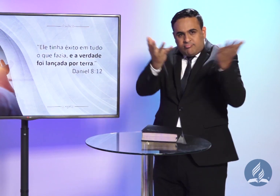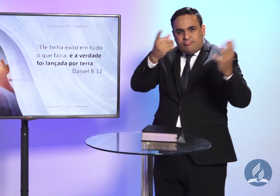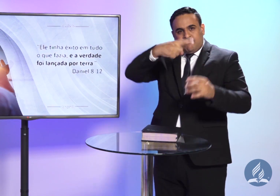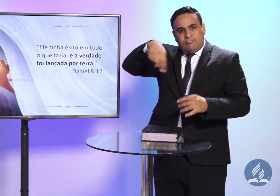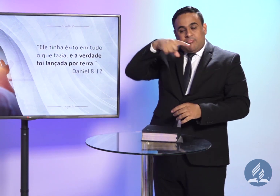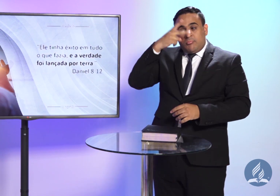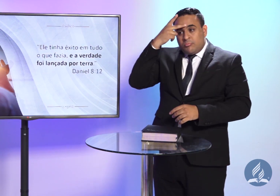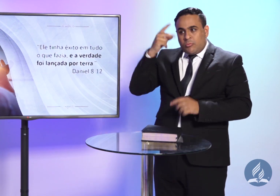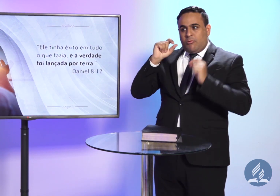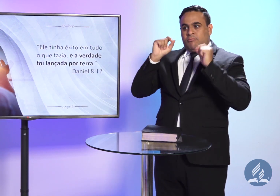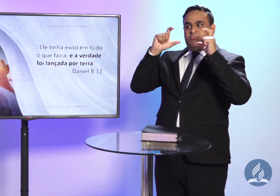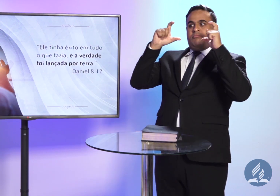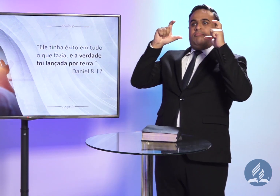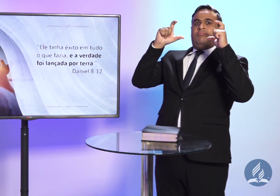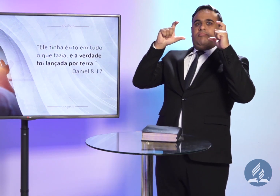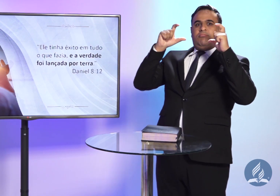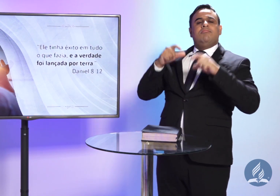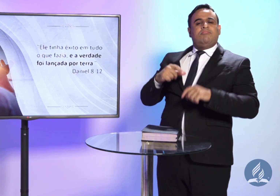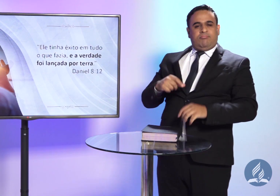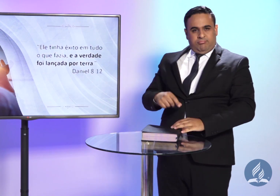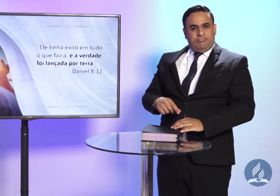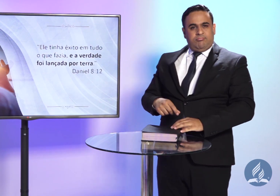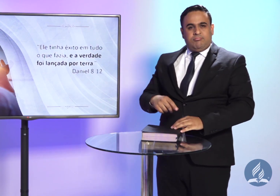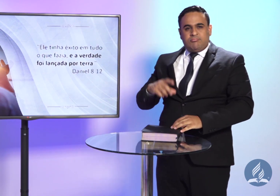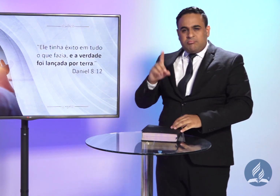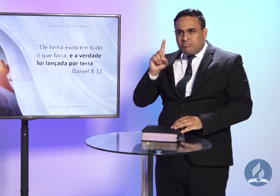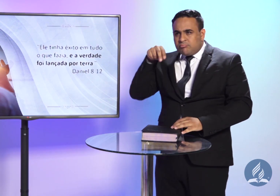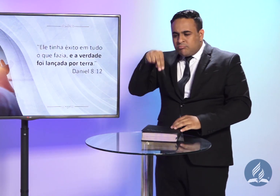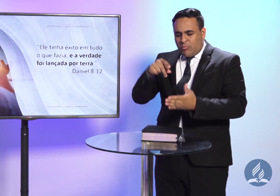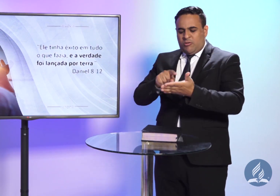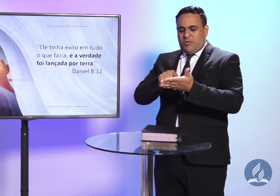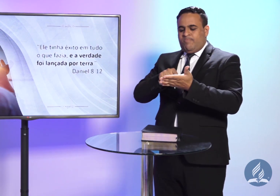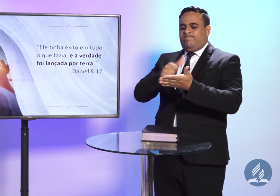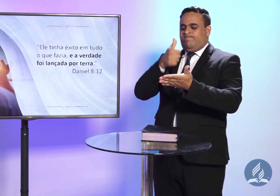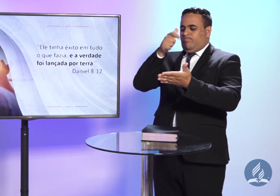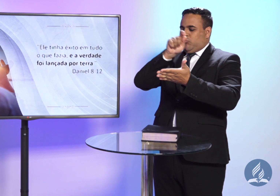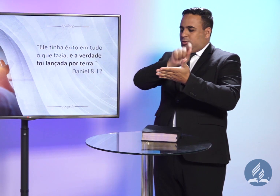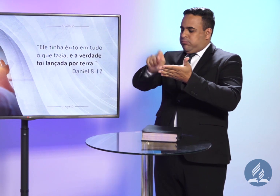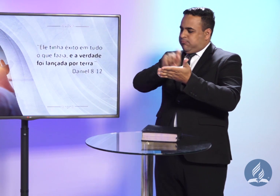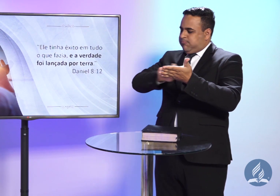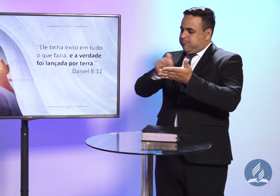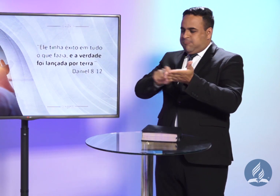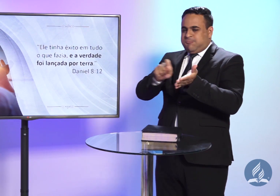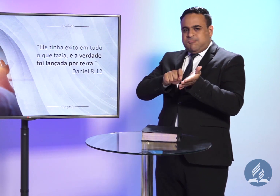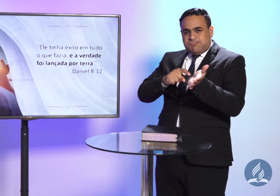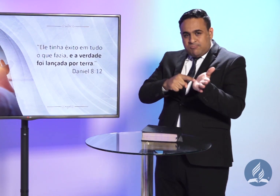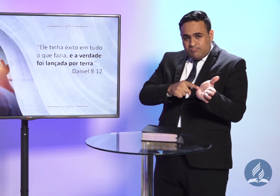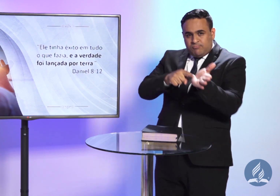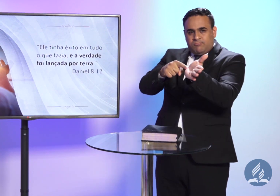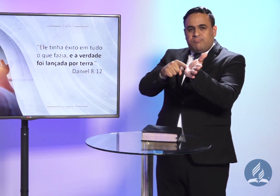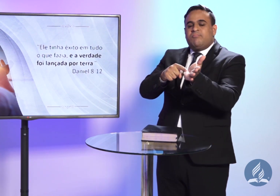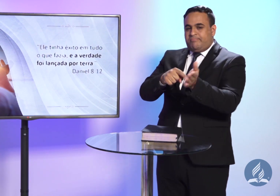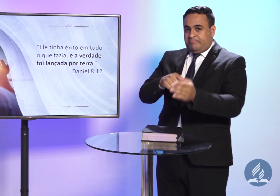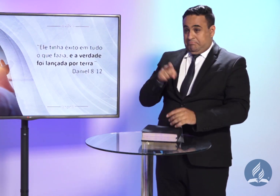já passou muito tempo, estamos no futuro de Daniel, o que está escrito está acontecendo